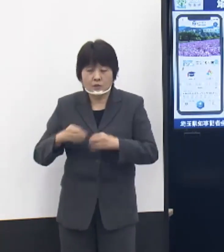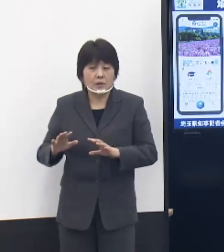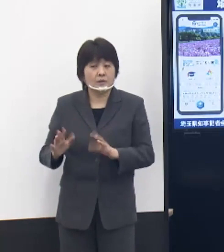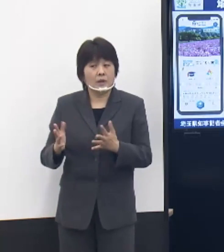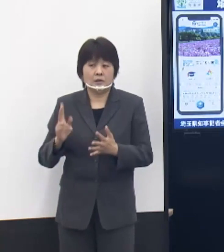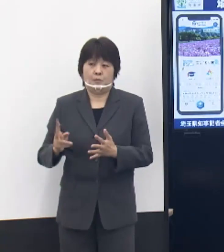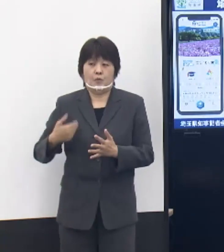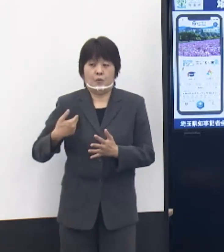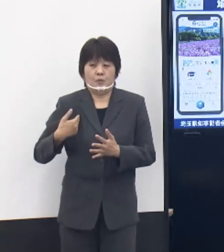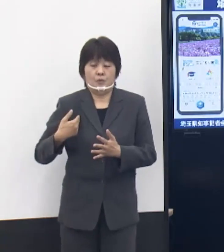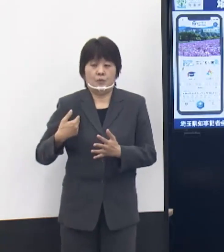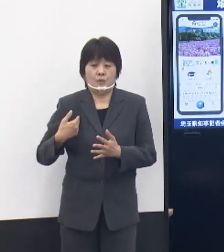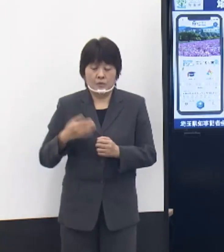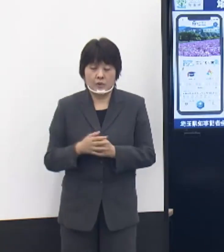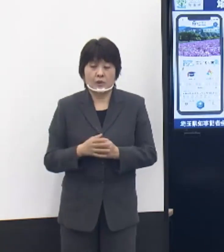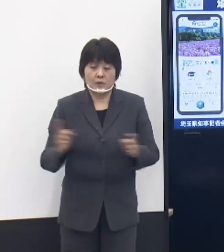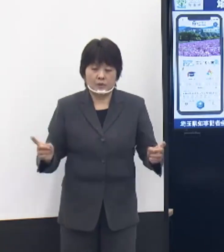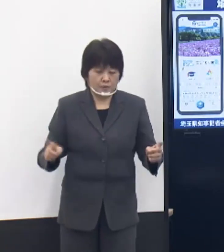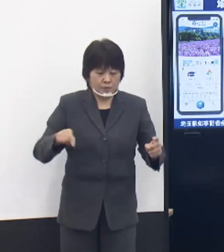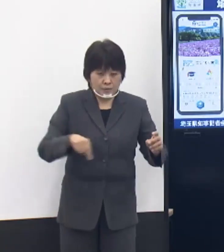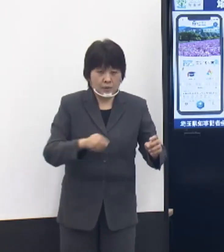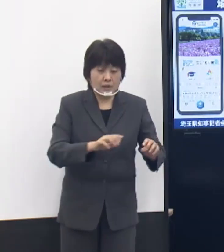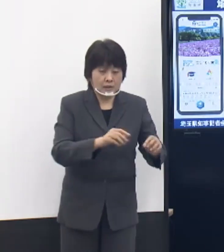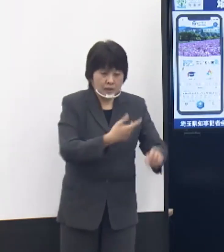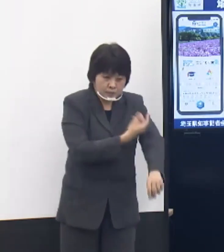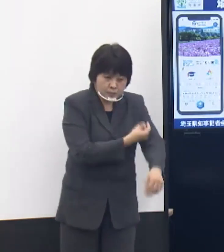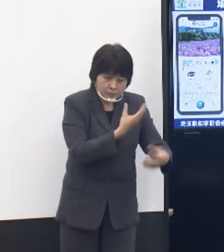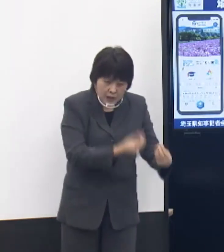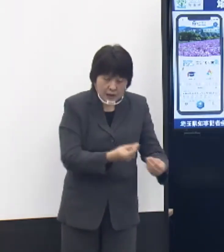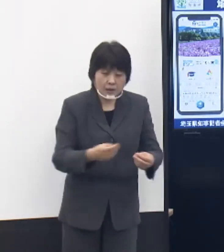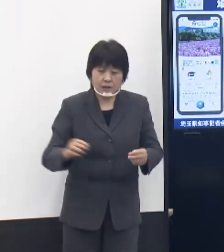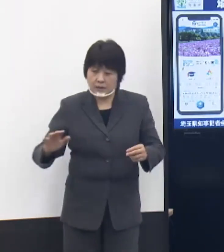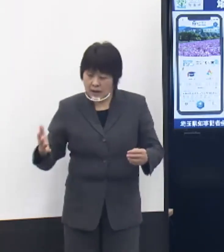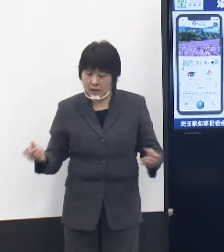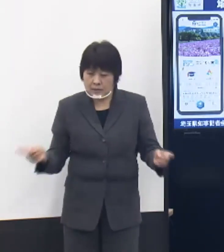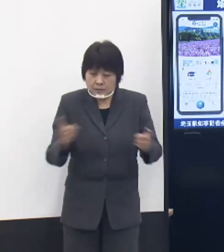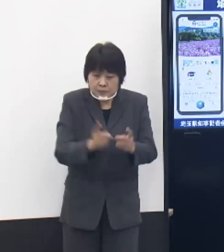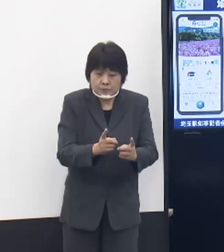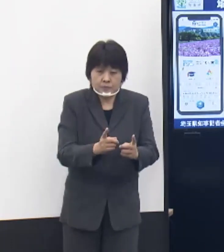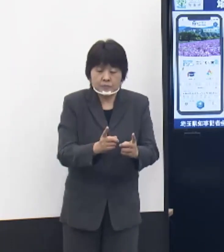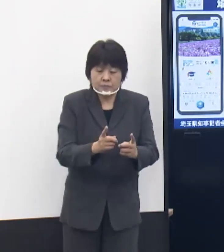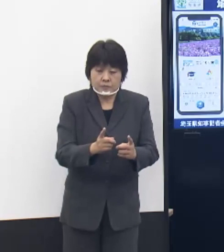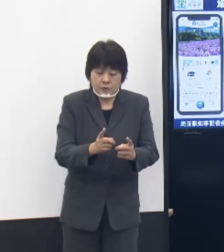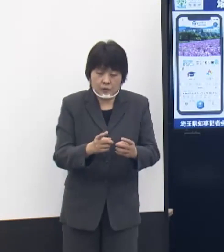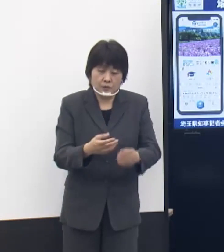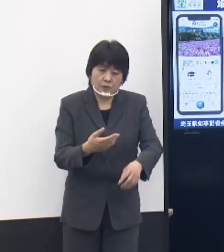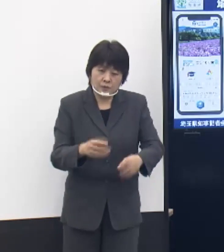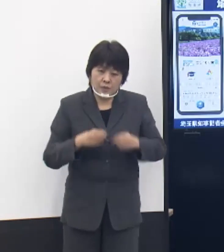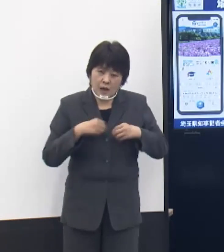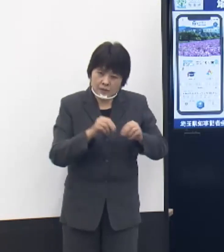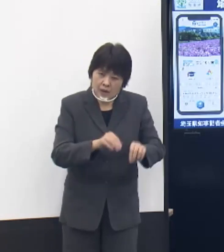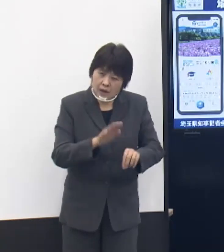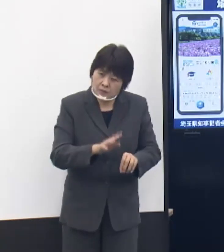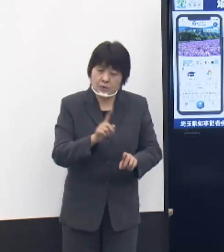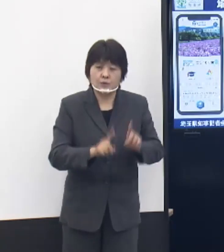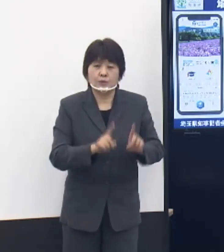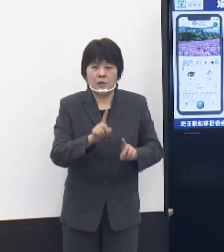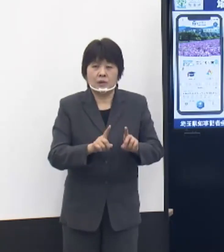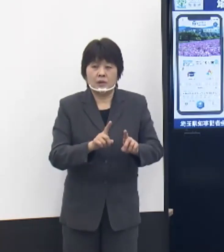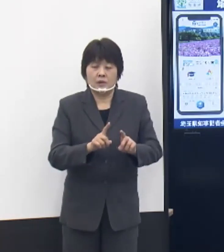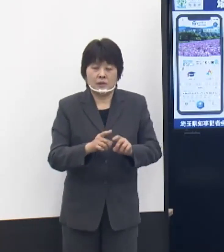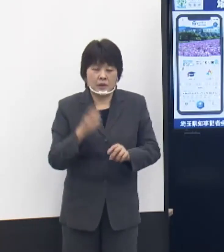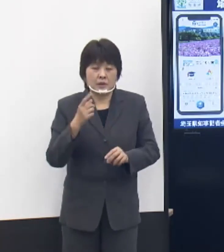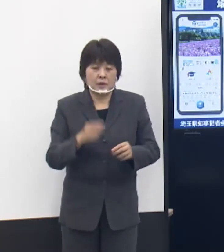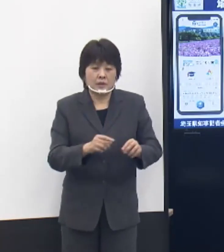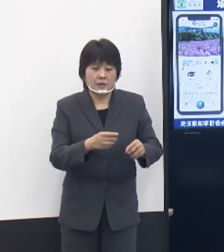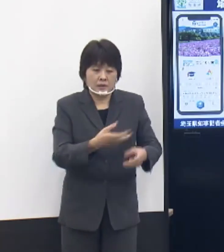が、お食事をされる、あるいは接種されてない方同士が分けることによって感染の度合いが全体的に見れば下がってく